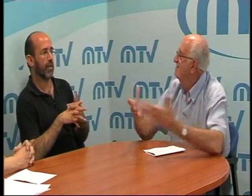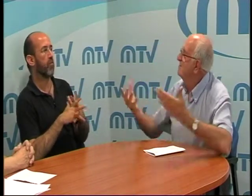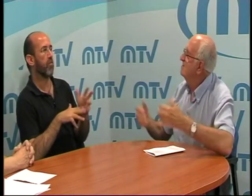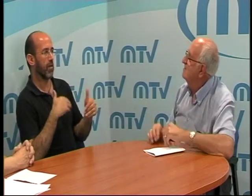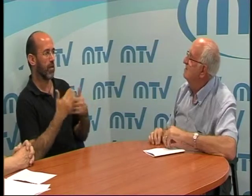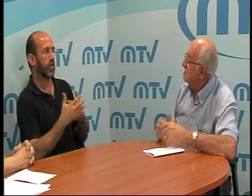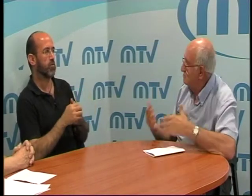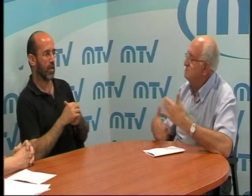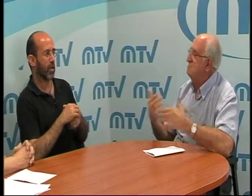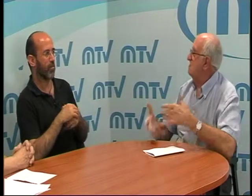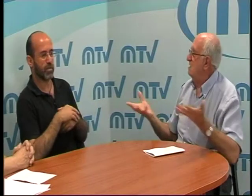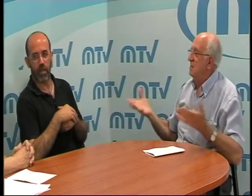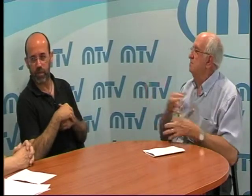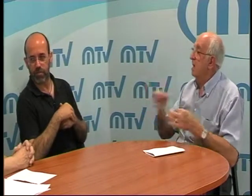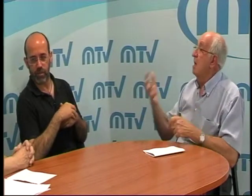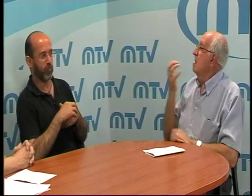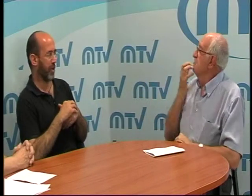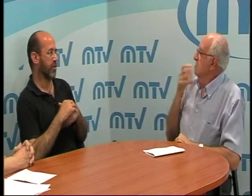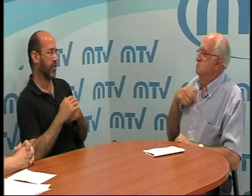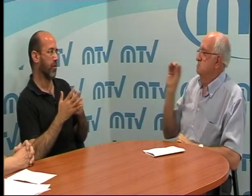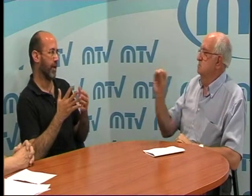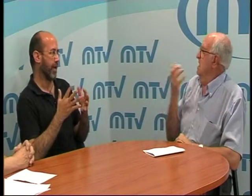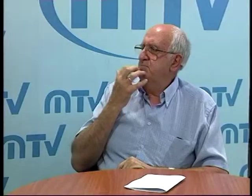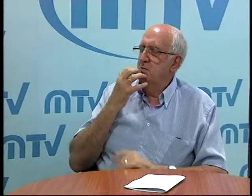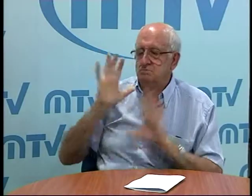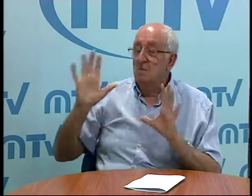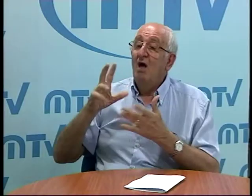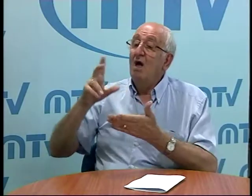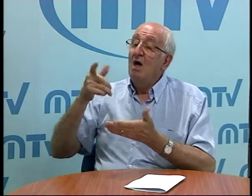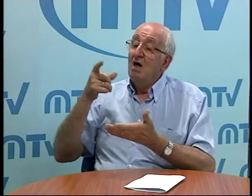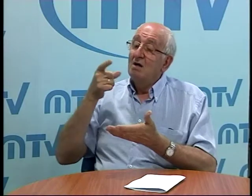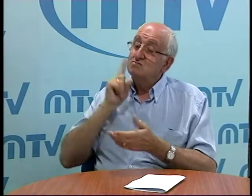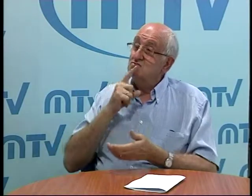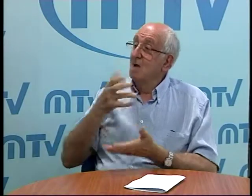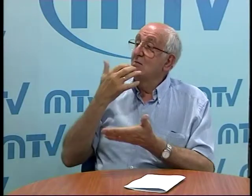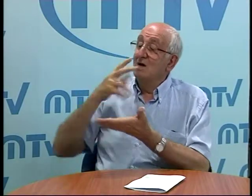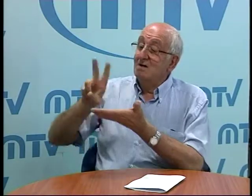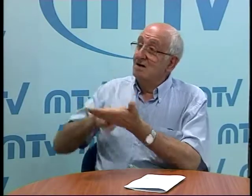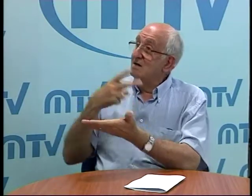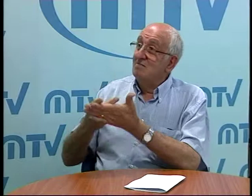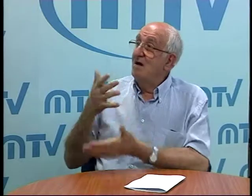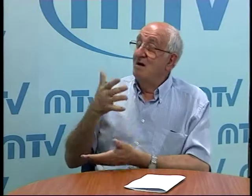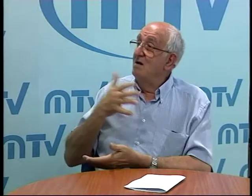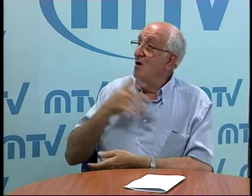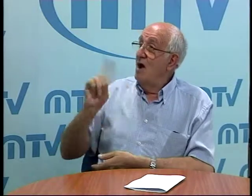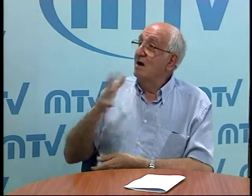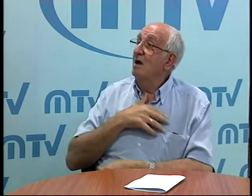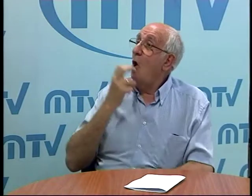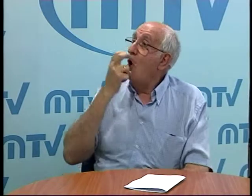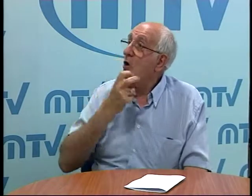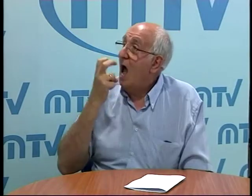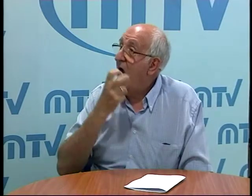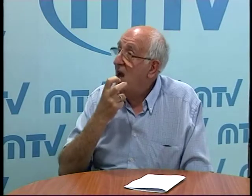puede seguir evolucionando en lo que es su carrera profesional. O sea, puede estudiar cualquier carrera. Es un ejemplo, ¿no? Si no